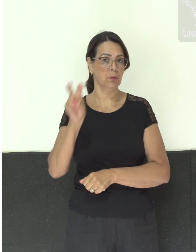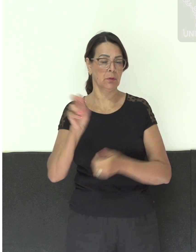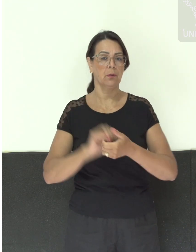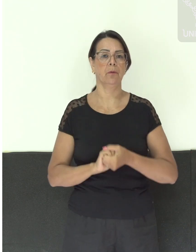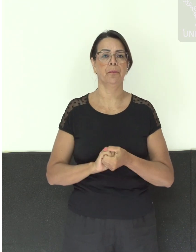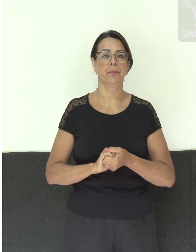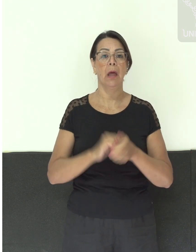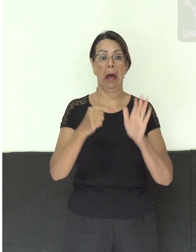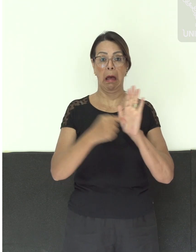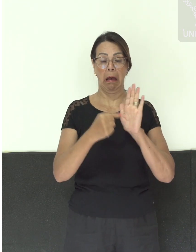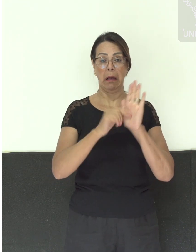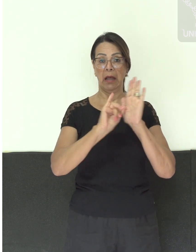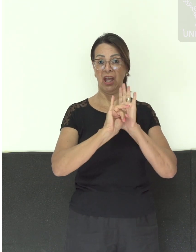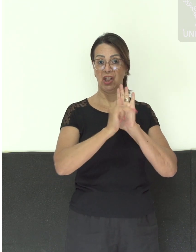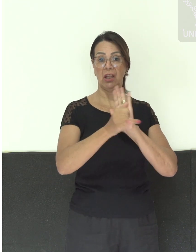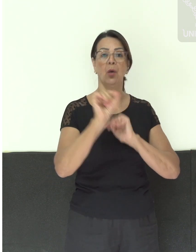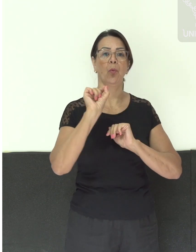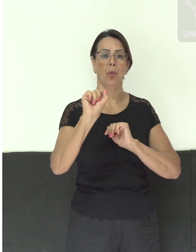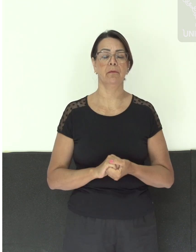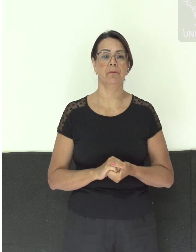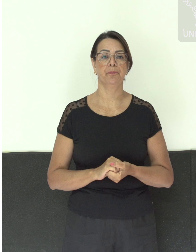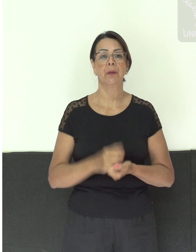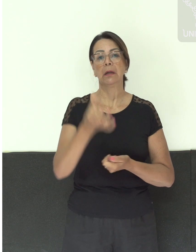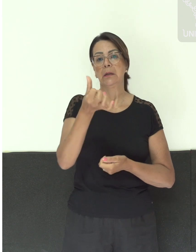efeitos deste edital, entende-se por